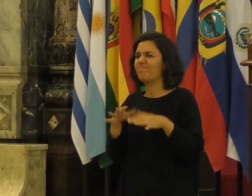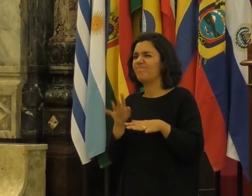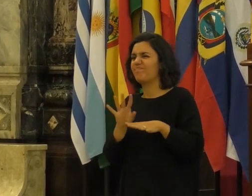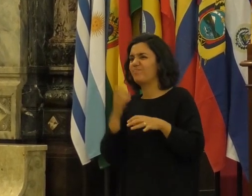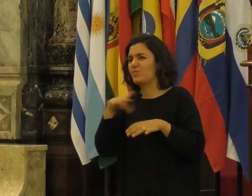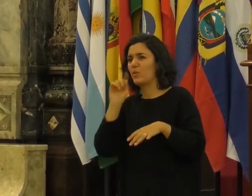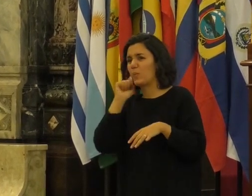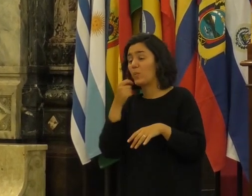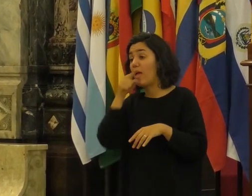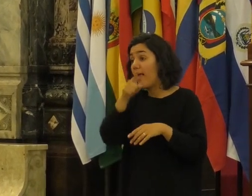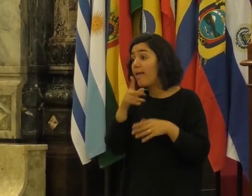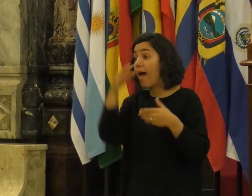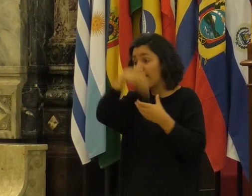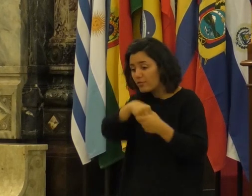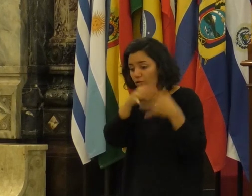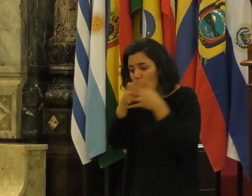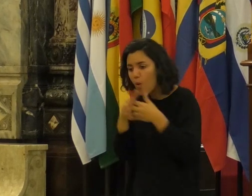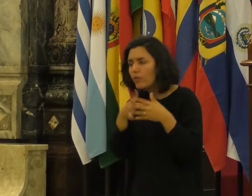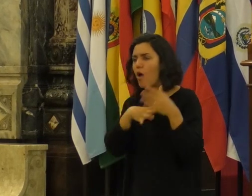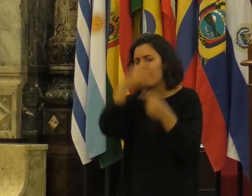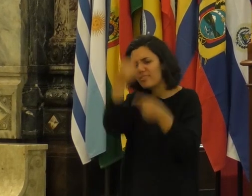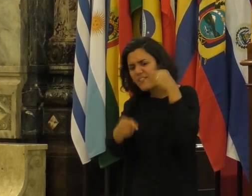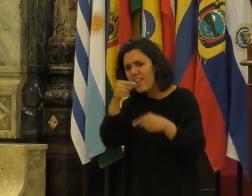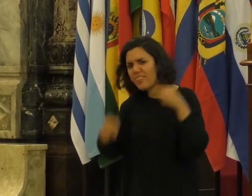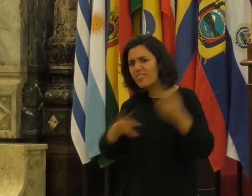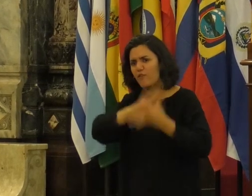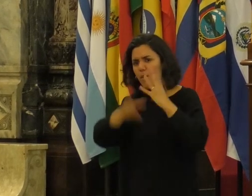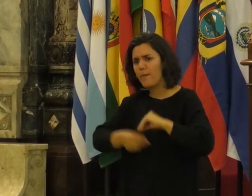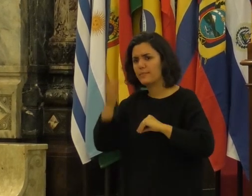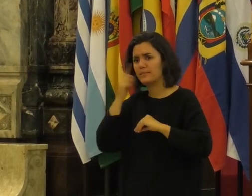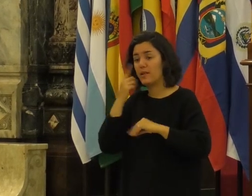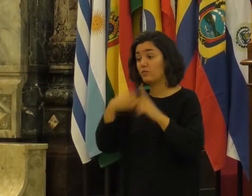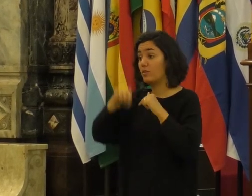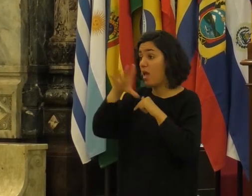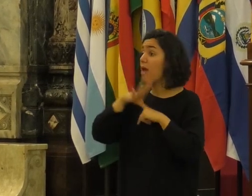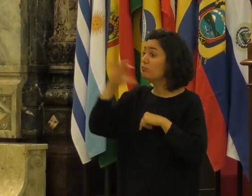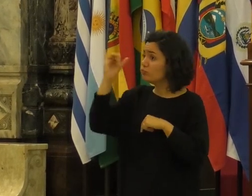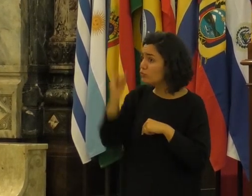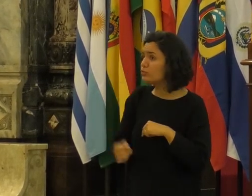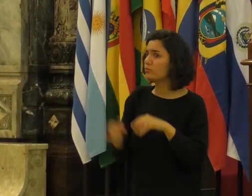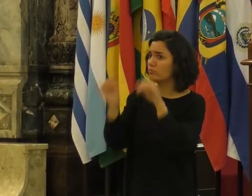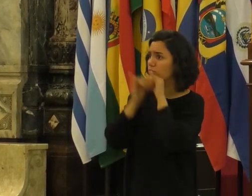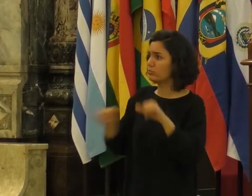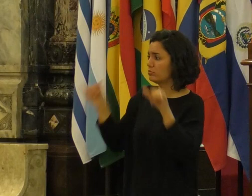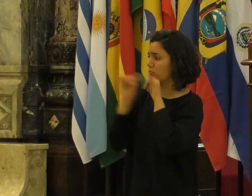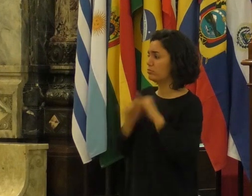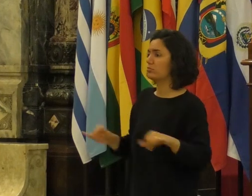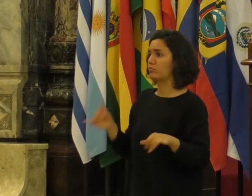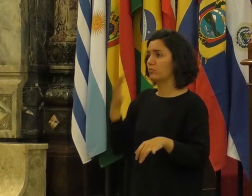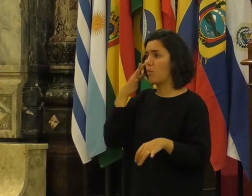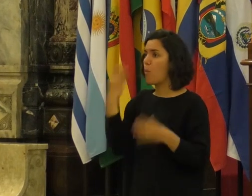hay diferentes tendencias, diferentes matices, tiene mucha visibilidad en el mundo, esa es la